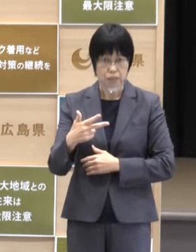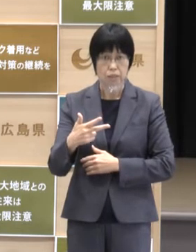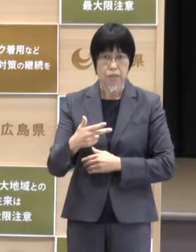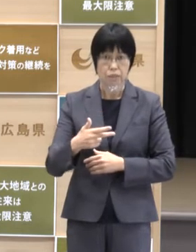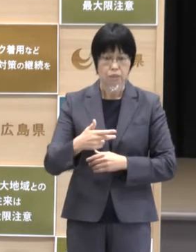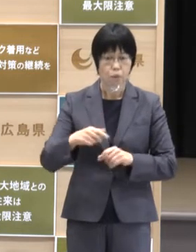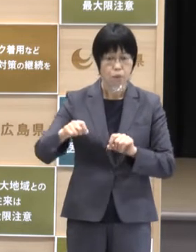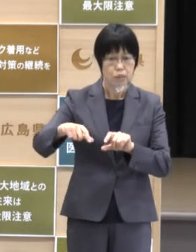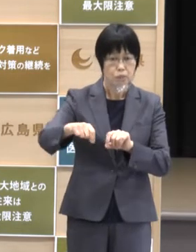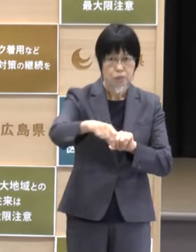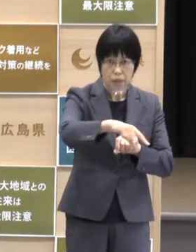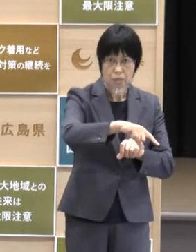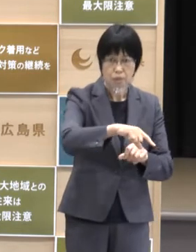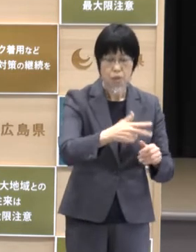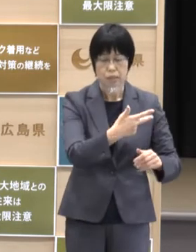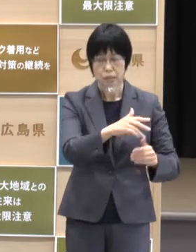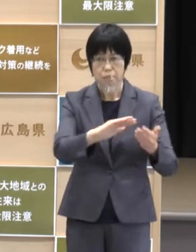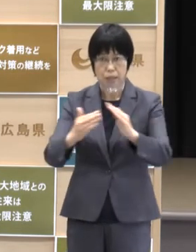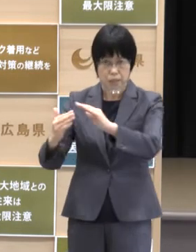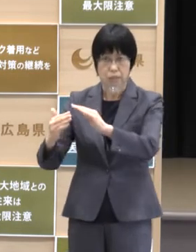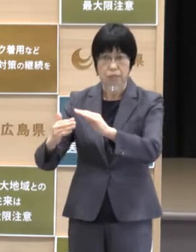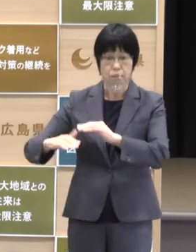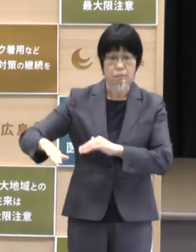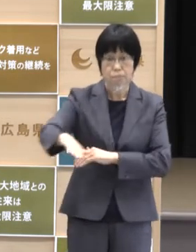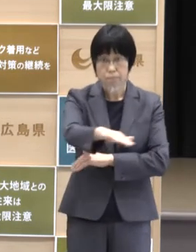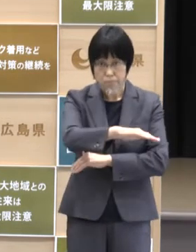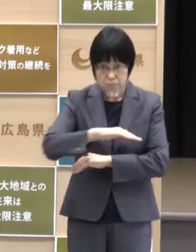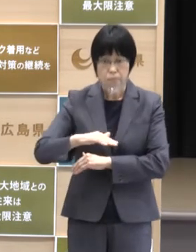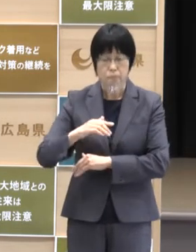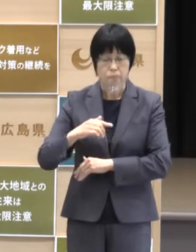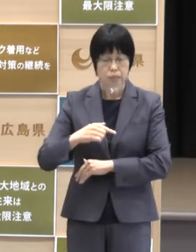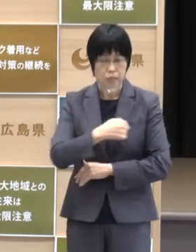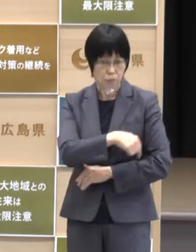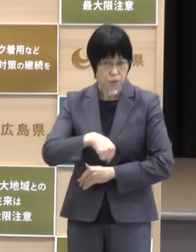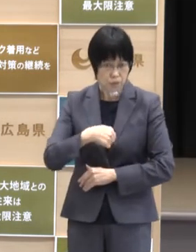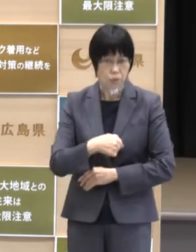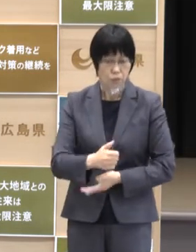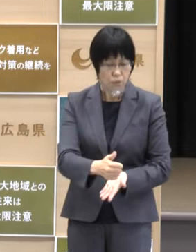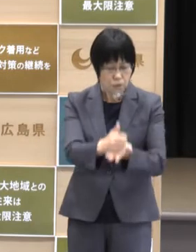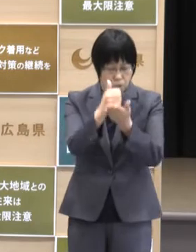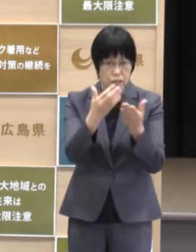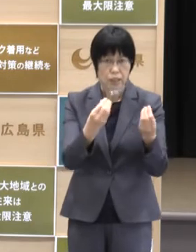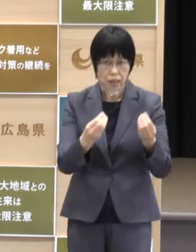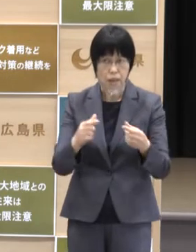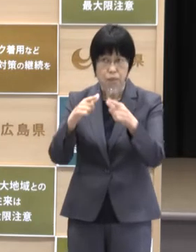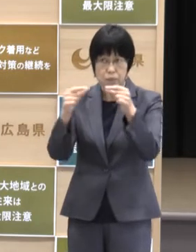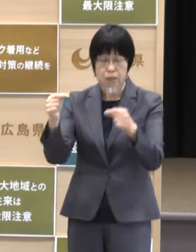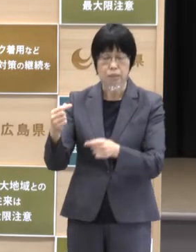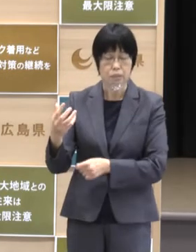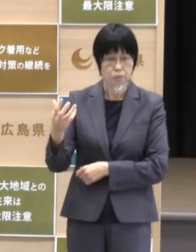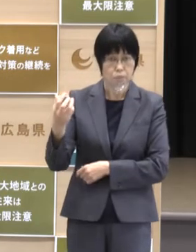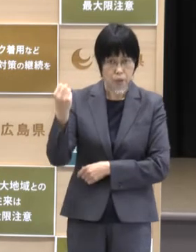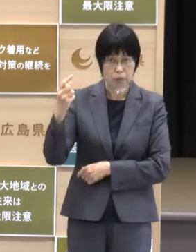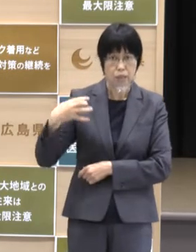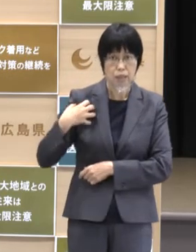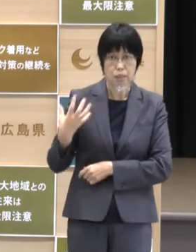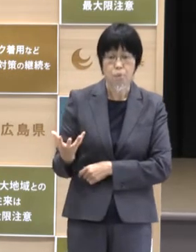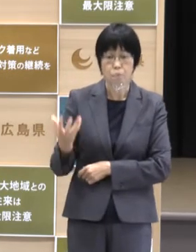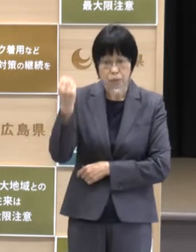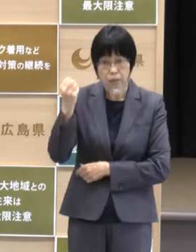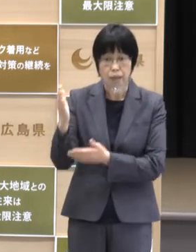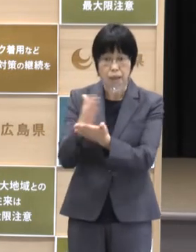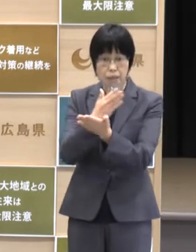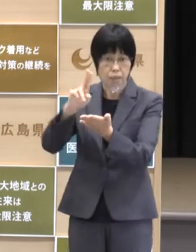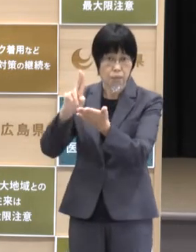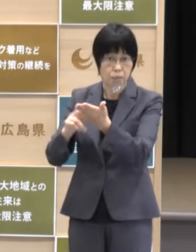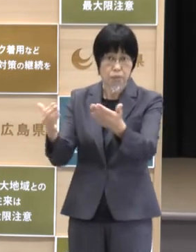周辺、市長のですね、意向も尊重しながら、国において責任を持った判断がなされる